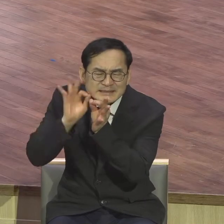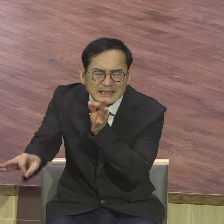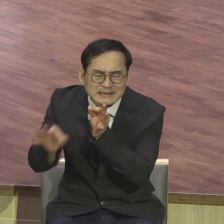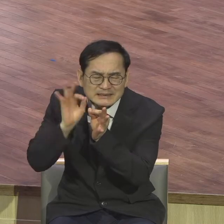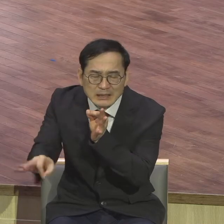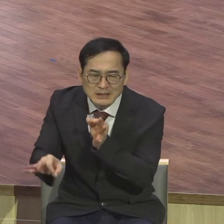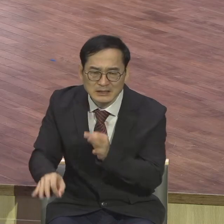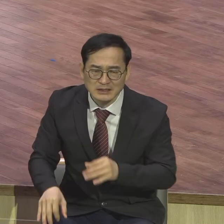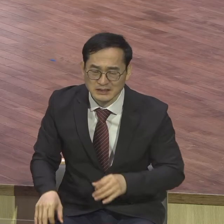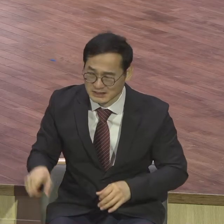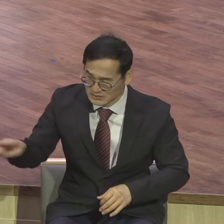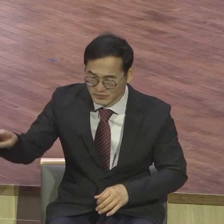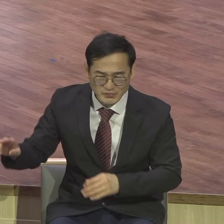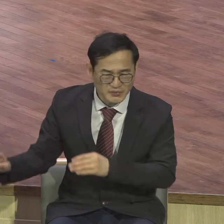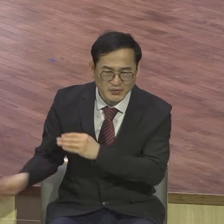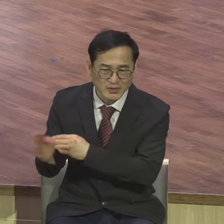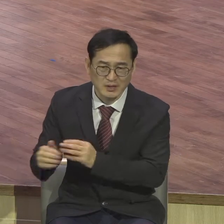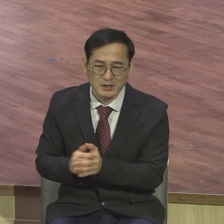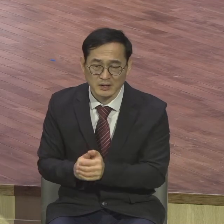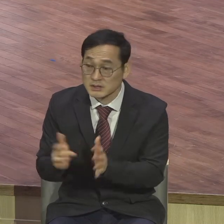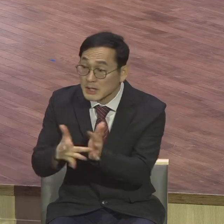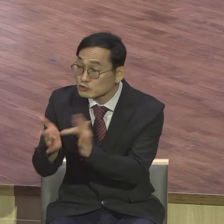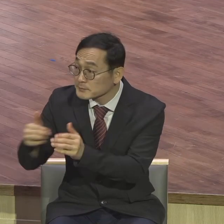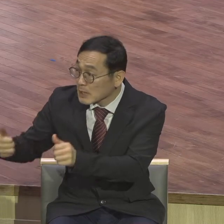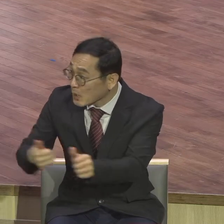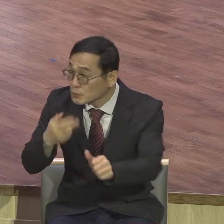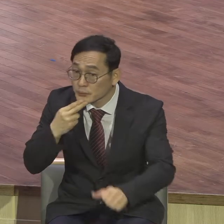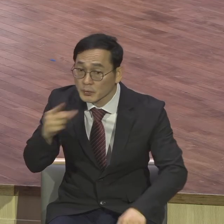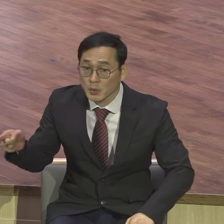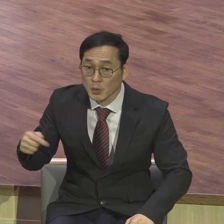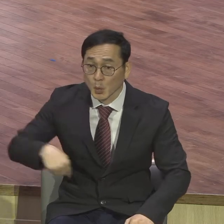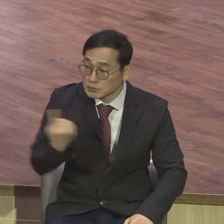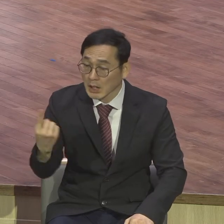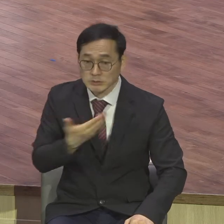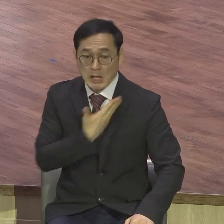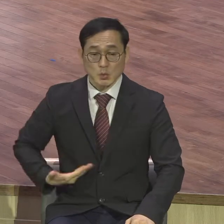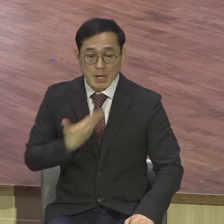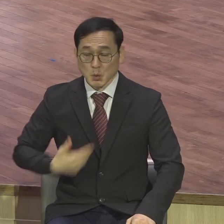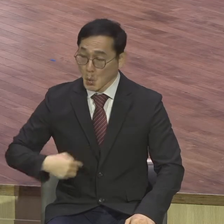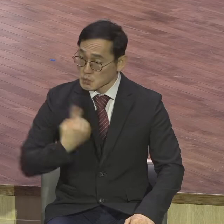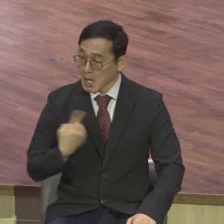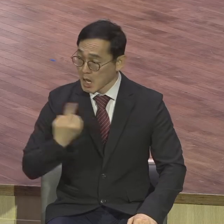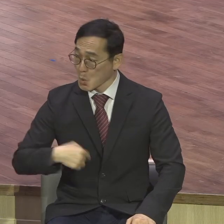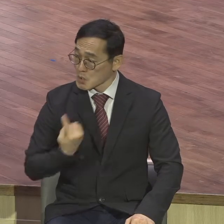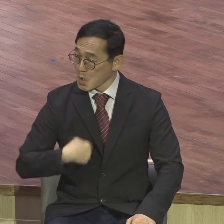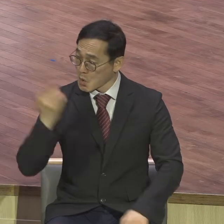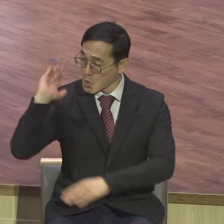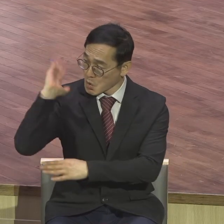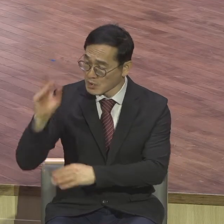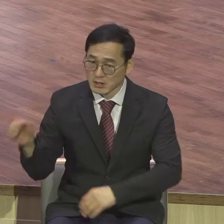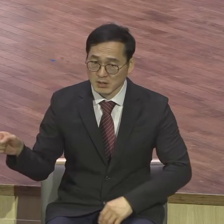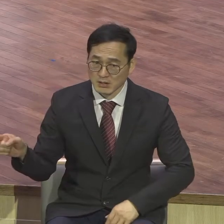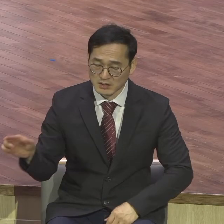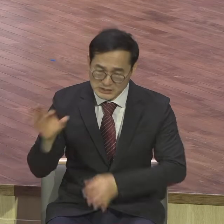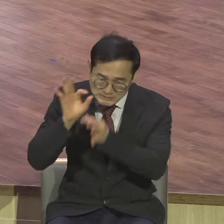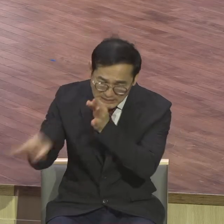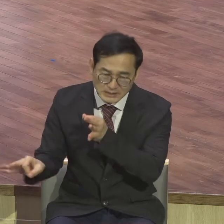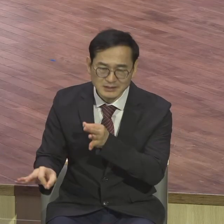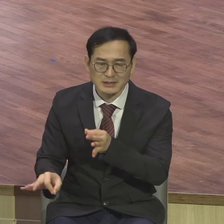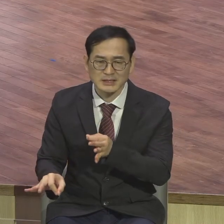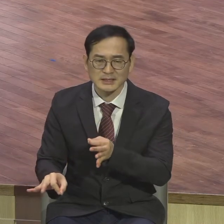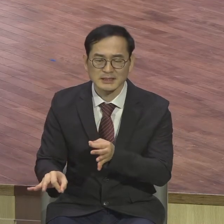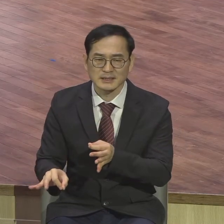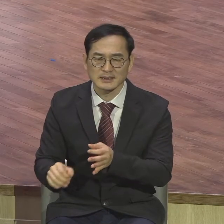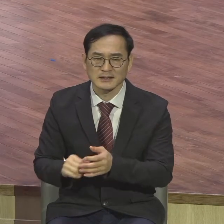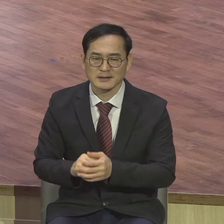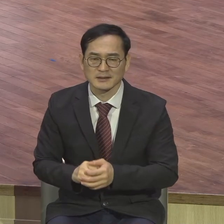지금 무슨 사도냐? 지금 예수님 따라다니냐? 지 혼자 지가 사도래. 저런 사기꾼이 되냐? 이렇게 계속